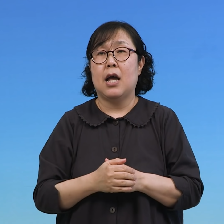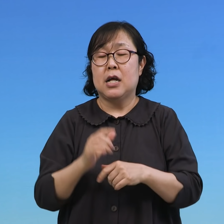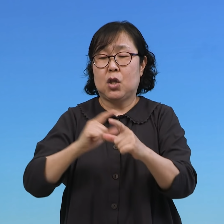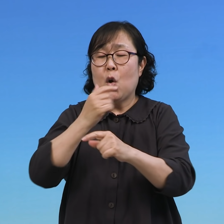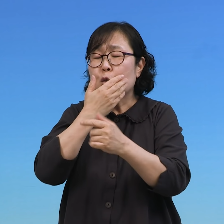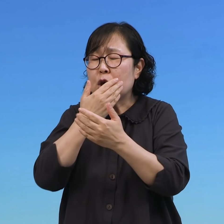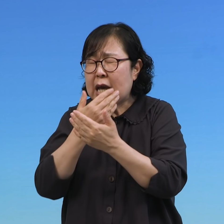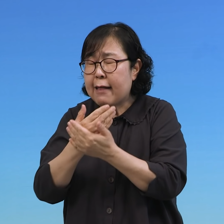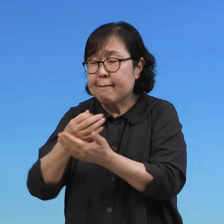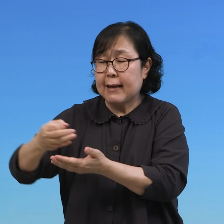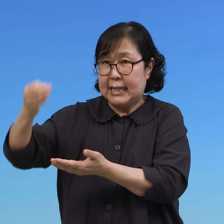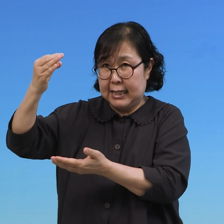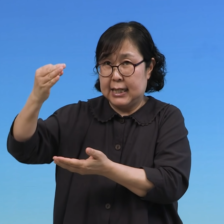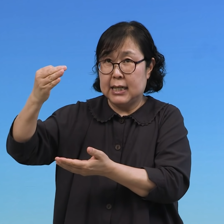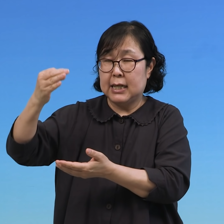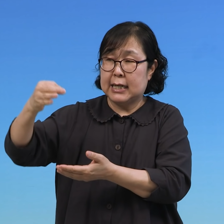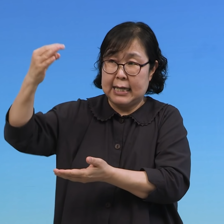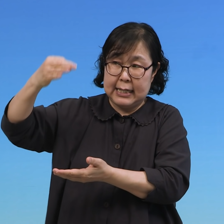거예요. 열매 맺는 겁니다.